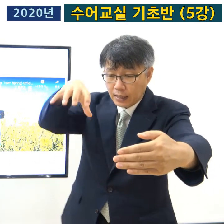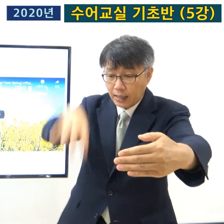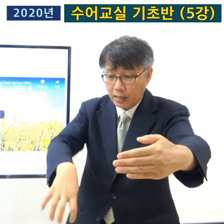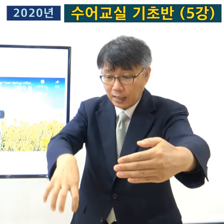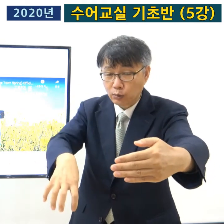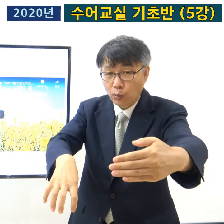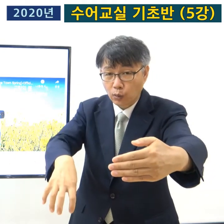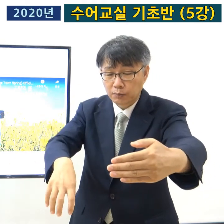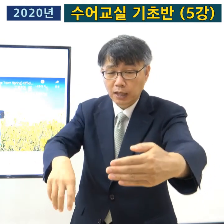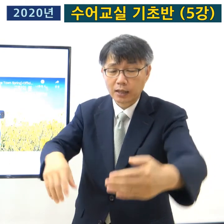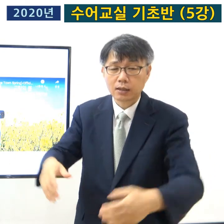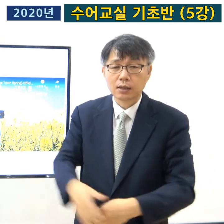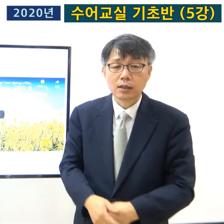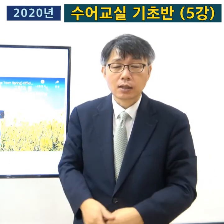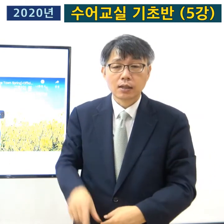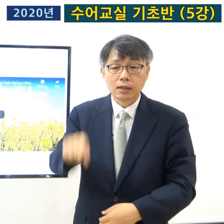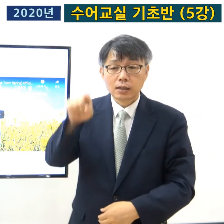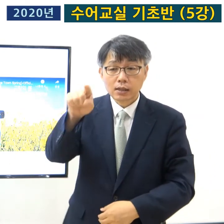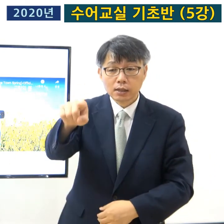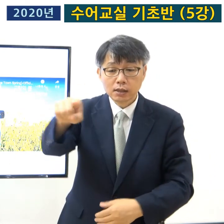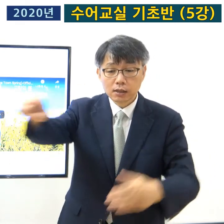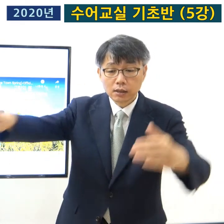안의 장소입니다. 그